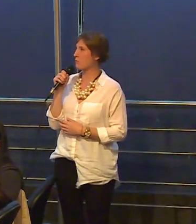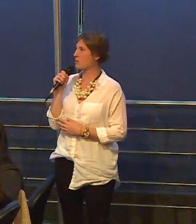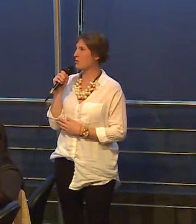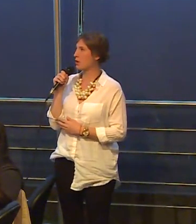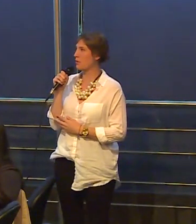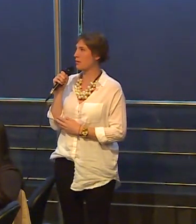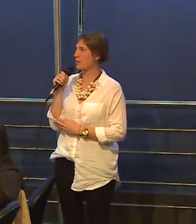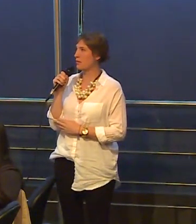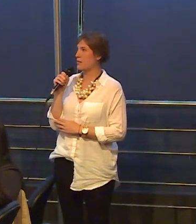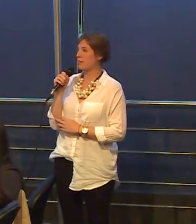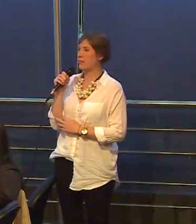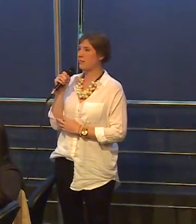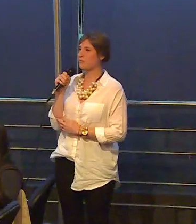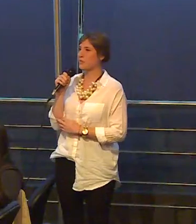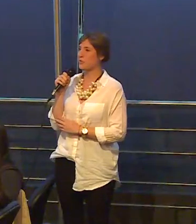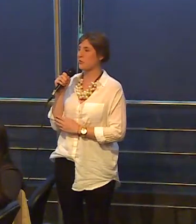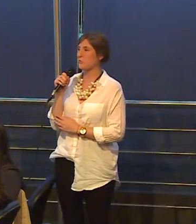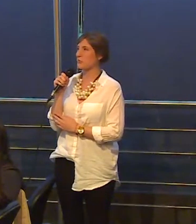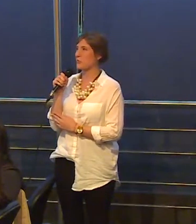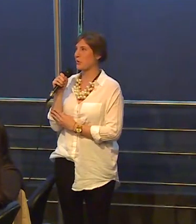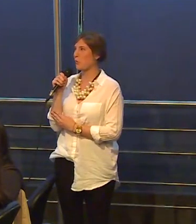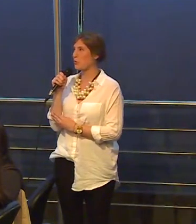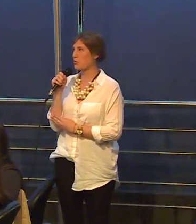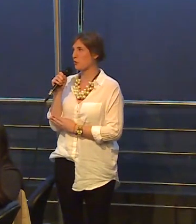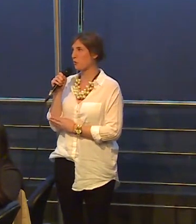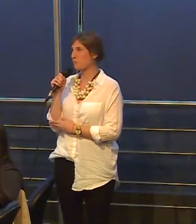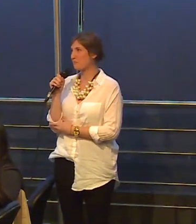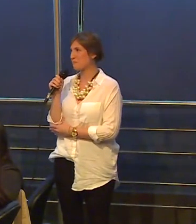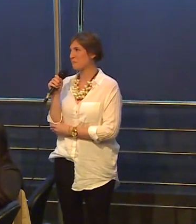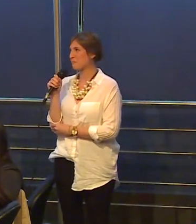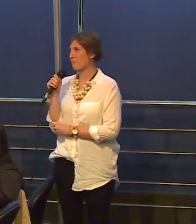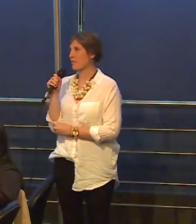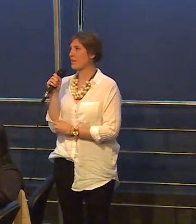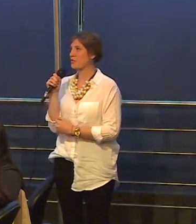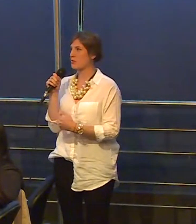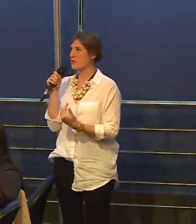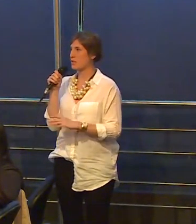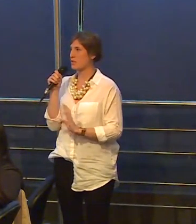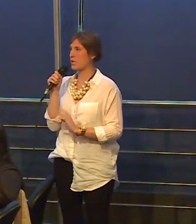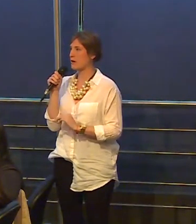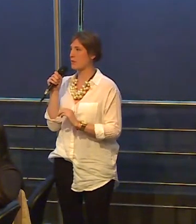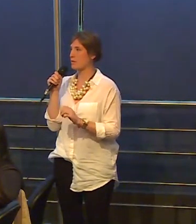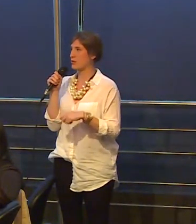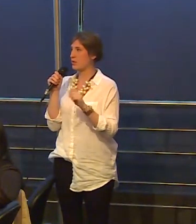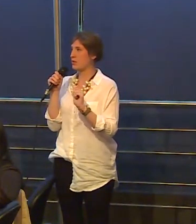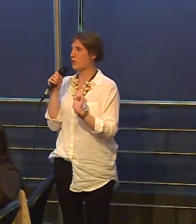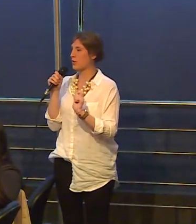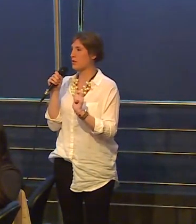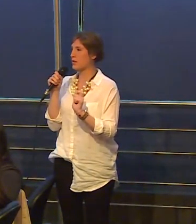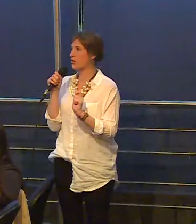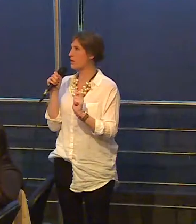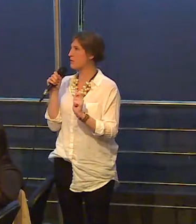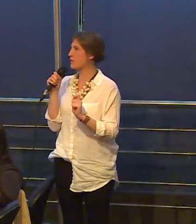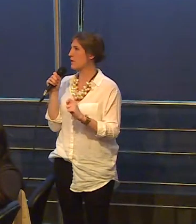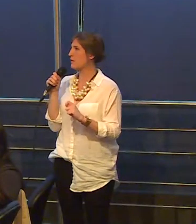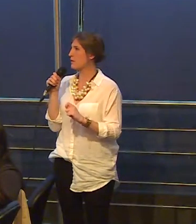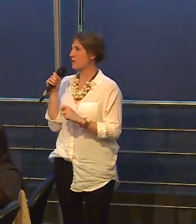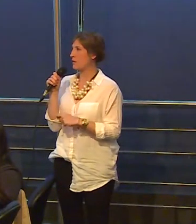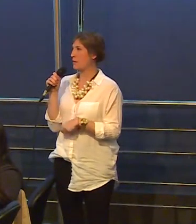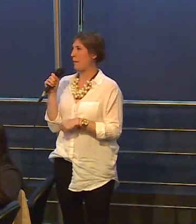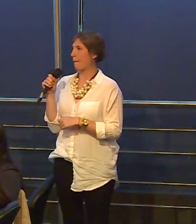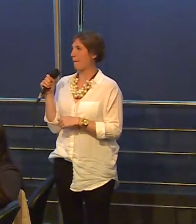Isa mencionaba, en la fundación lo conocen como Choco, entonces ese era pues el trabajo que él hacía con el